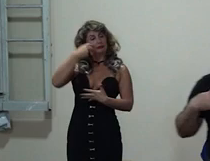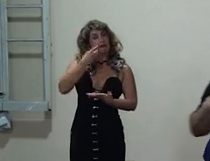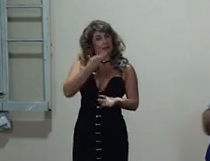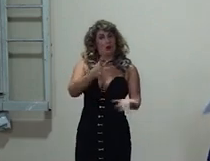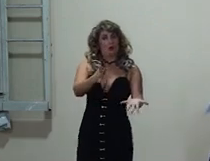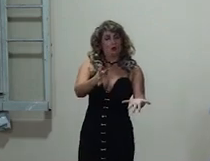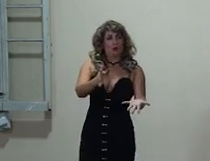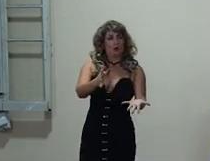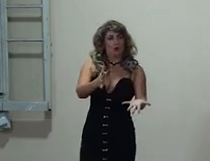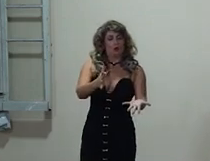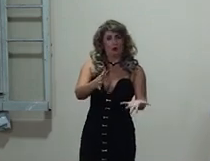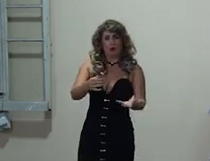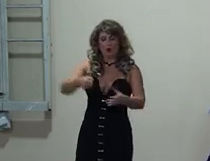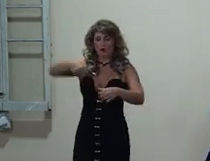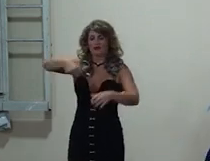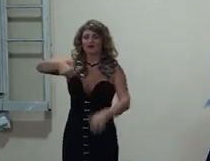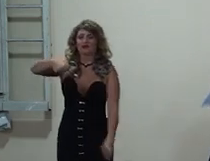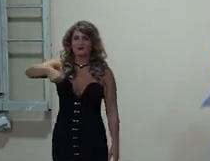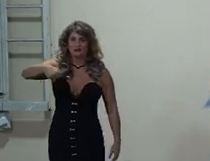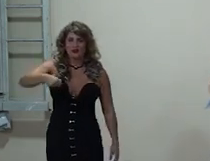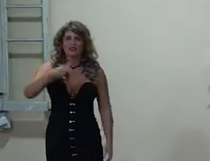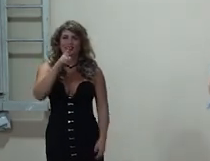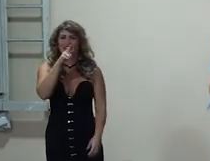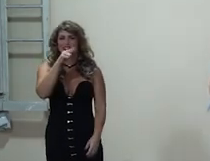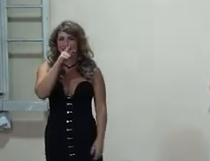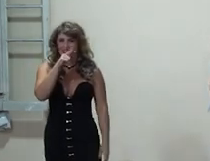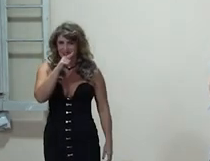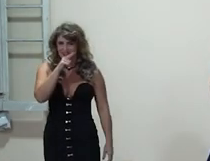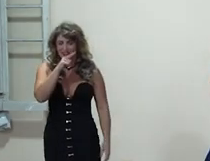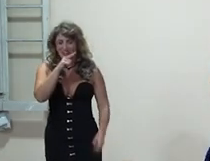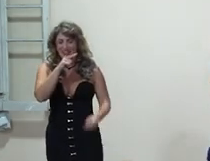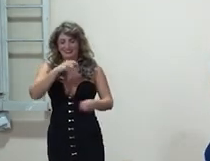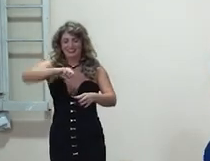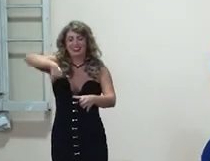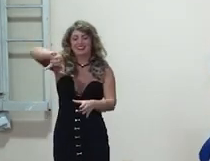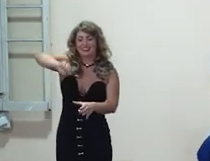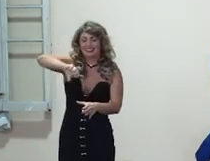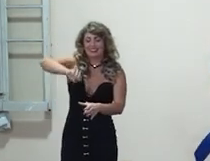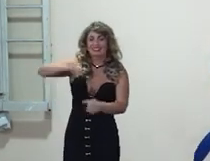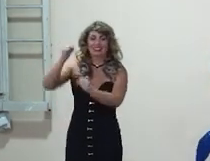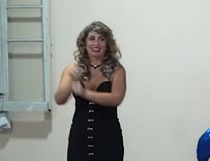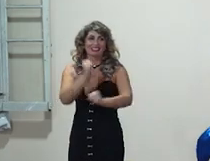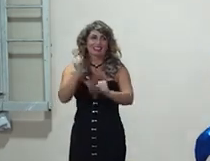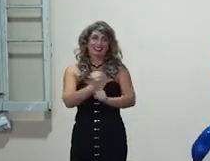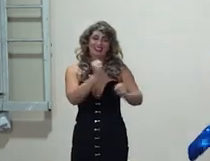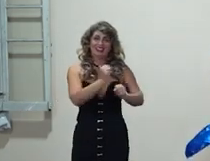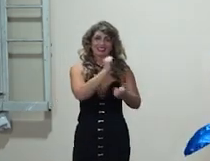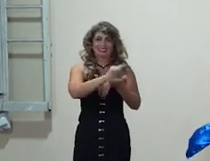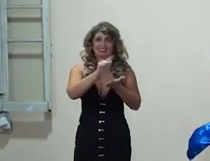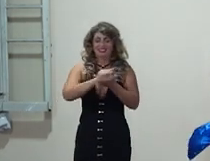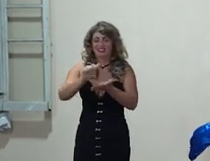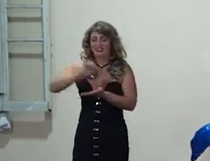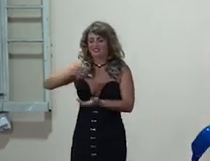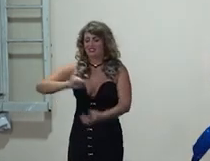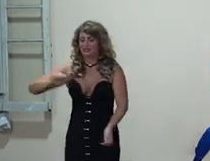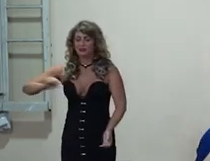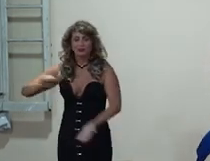falei, um balde com água, detergente, vassoura,